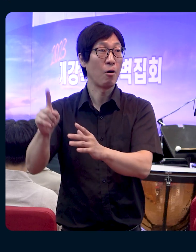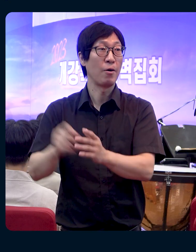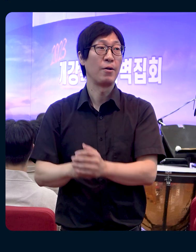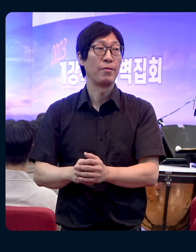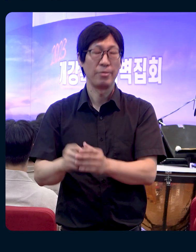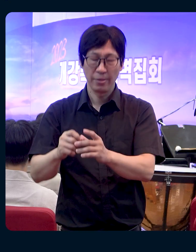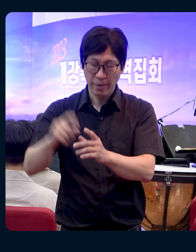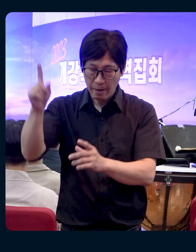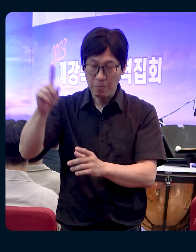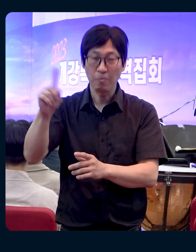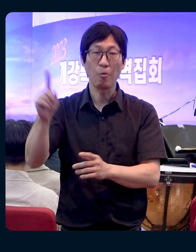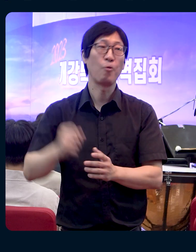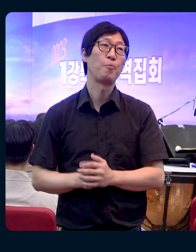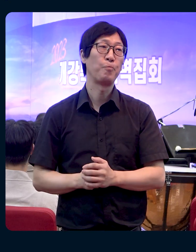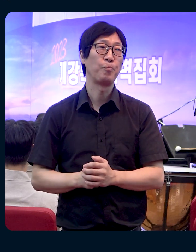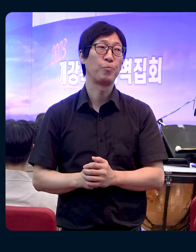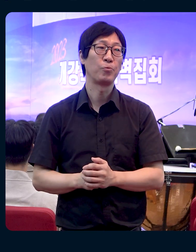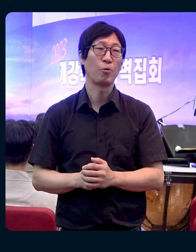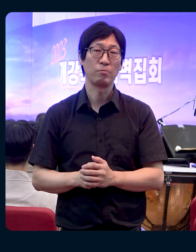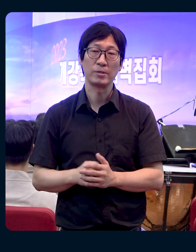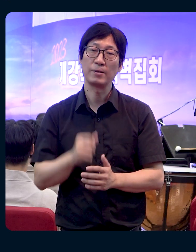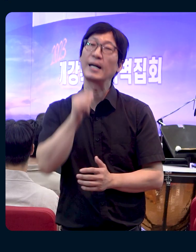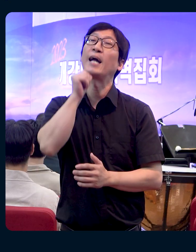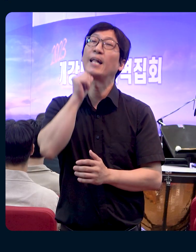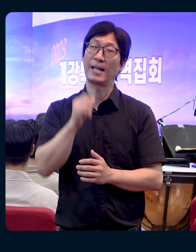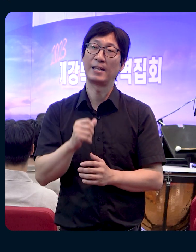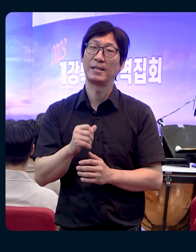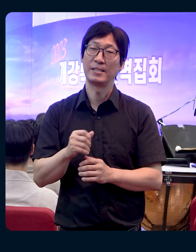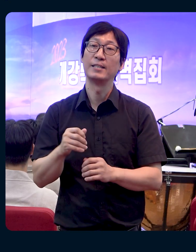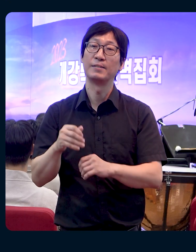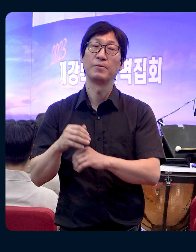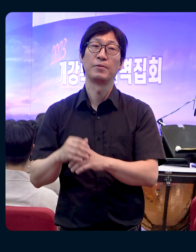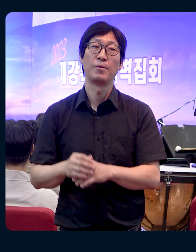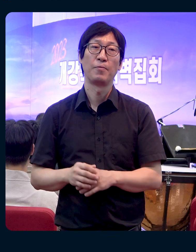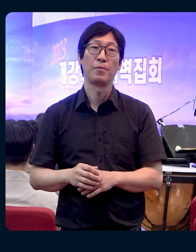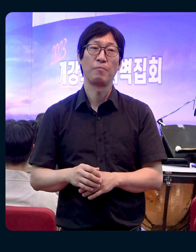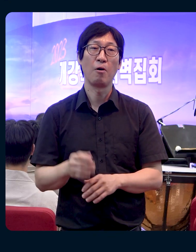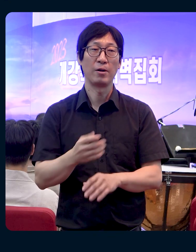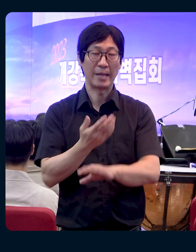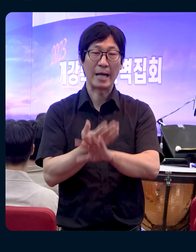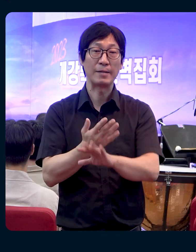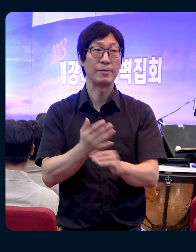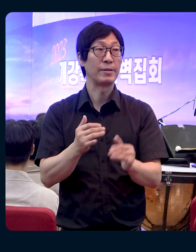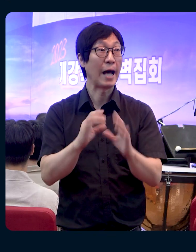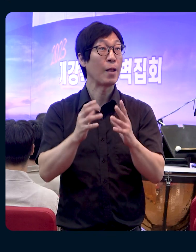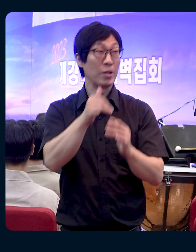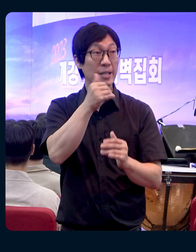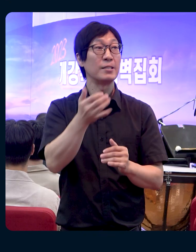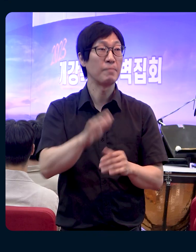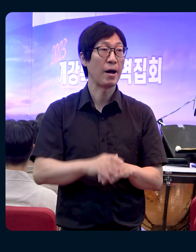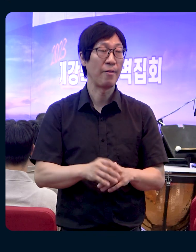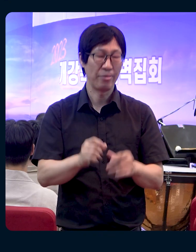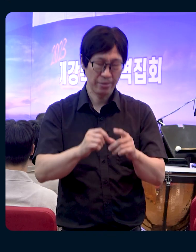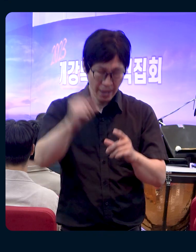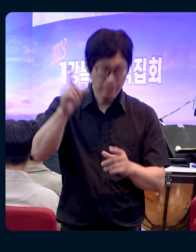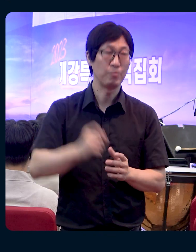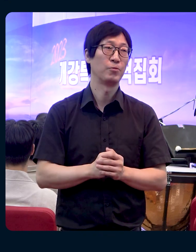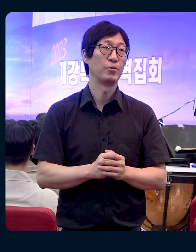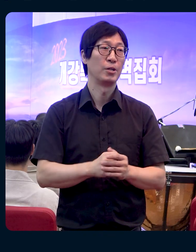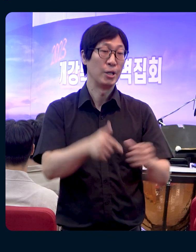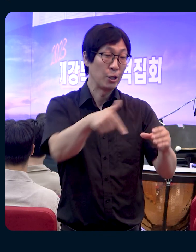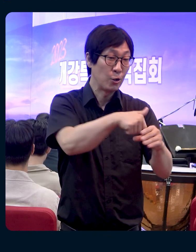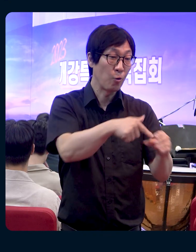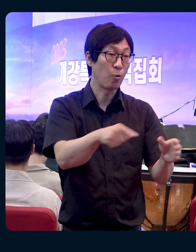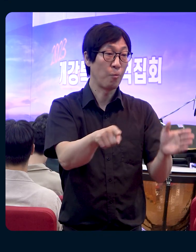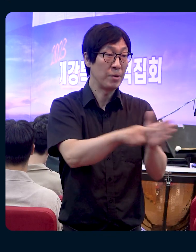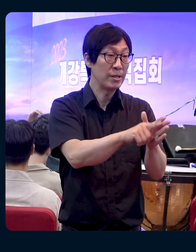나라들은 좀 못 사는 것이 일반적인, 예외는 있어요. 하지만 기독교 국가들은 다